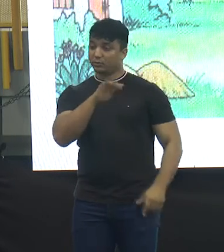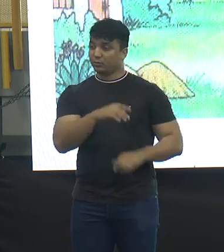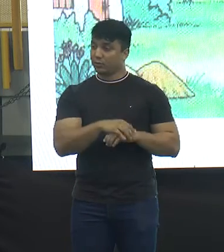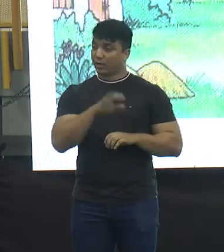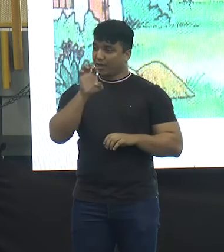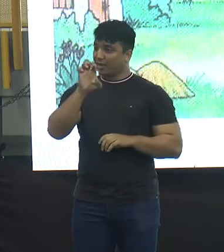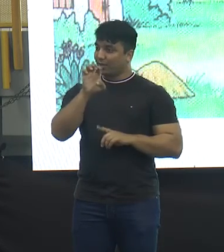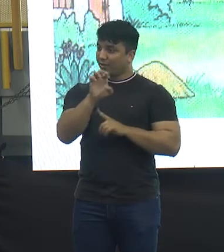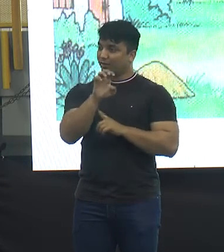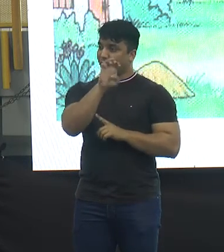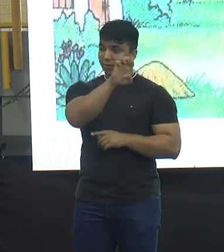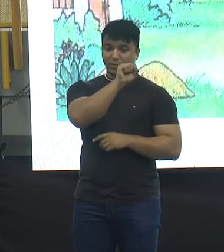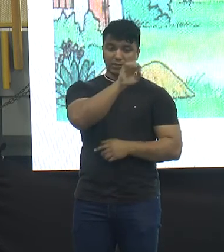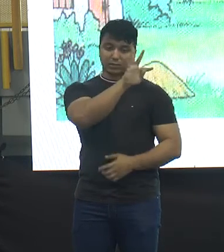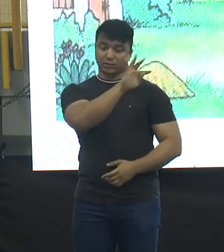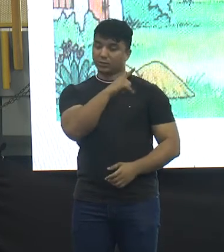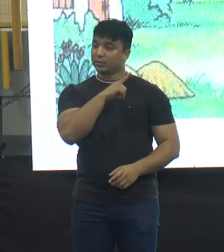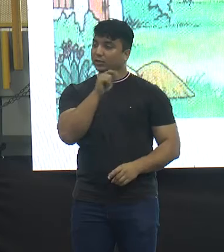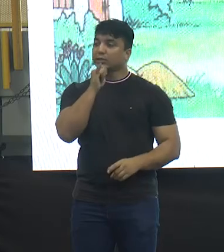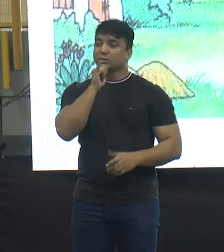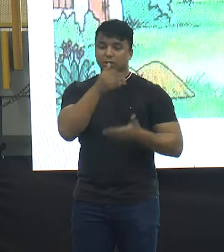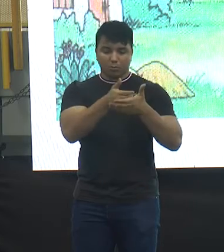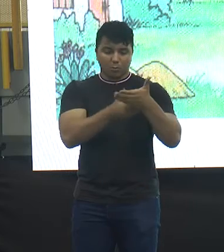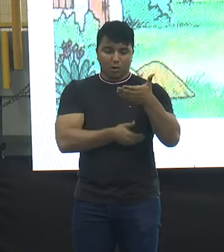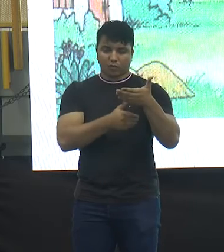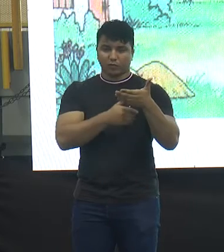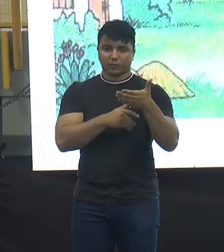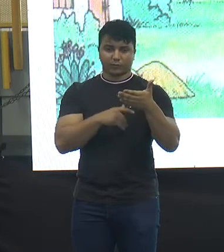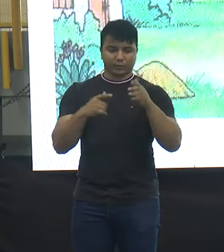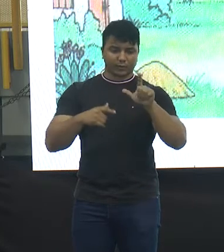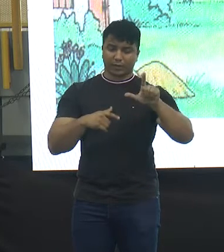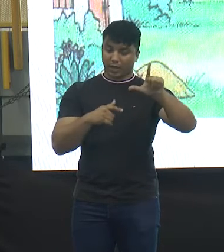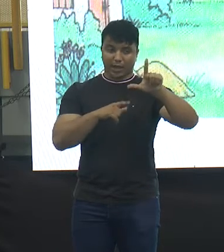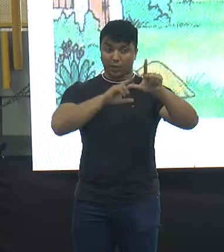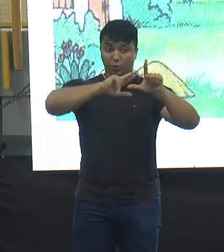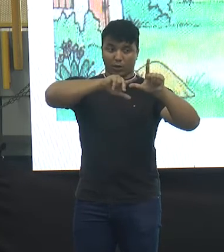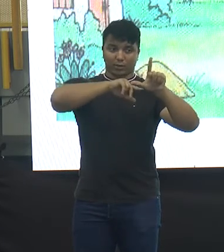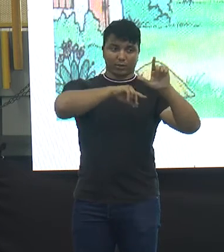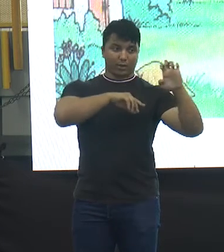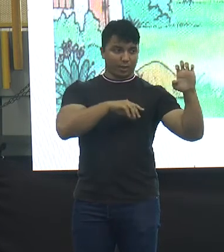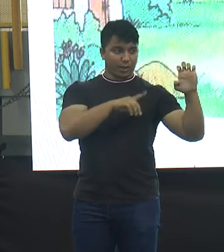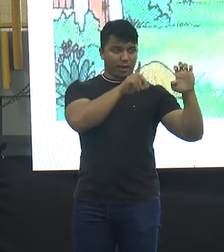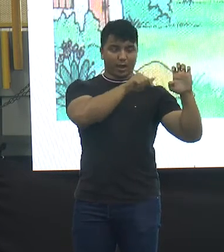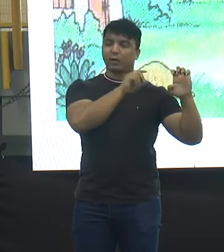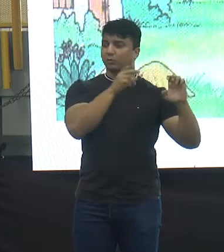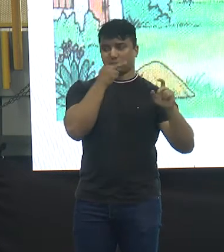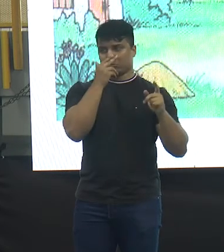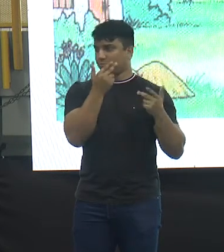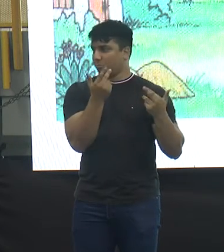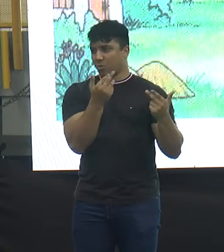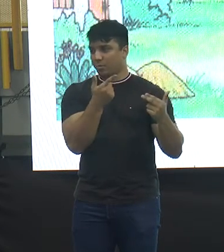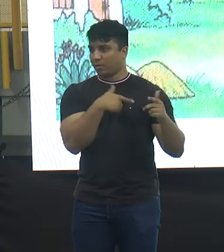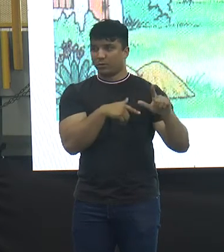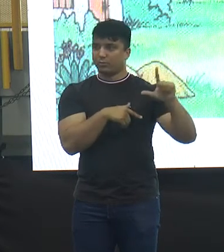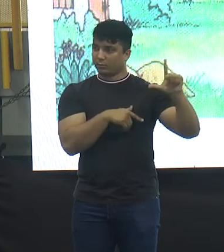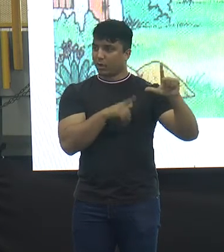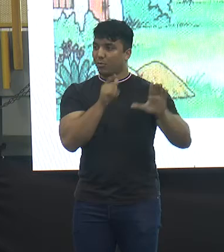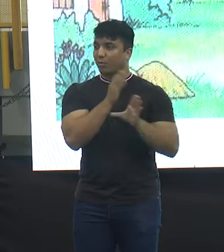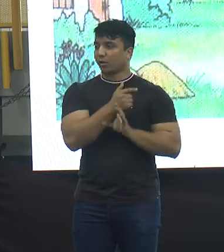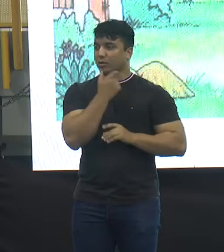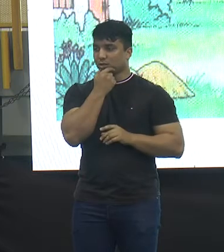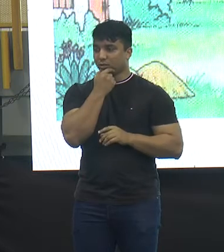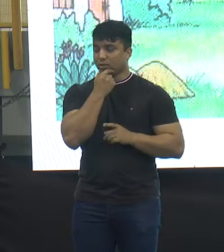ezinho. Se aparecer numa prova, ao invés do L, aparecer o E, é a mesma coisa.